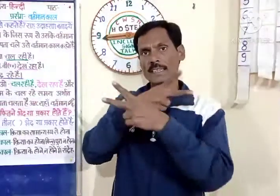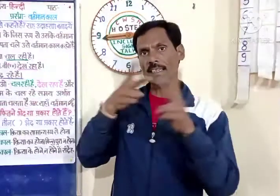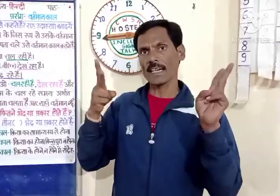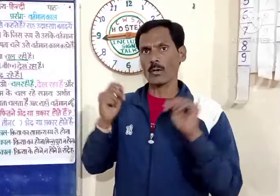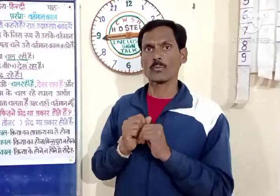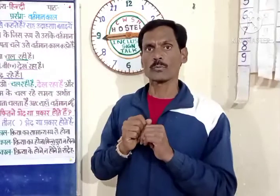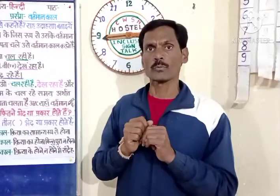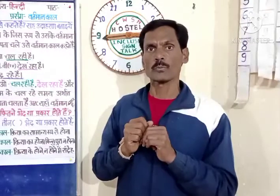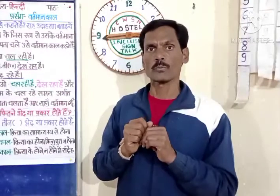क्रियाओं